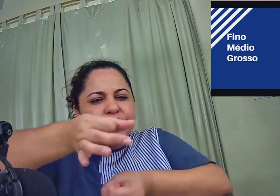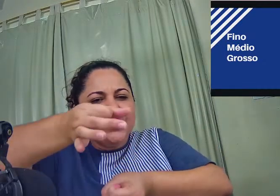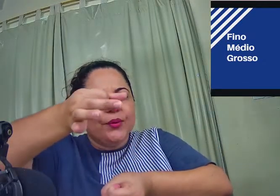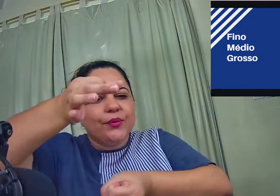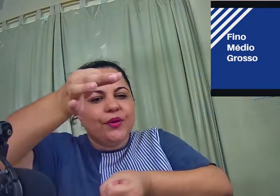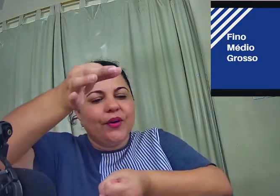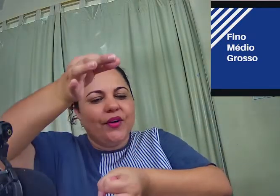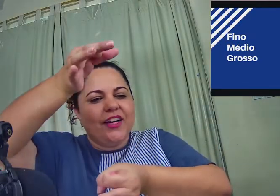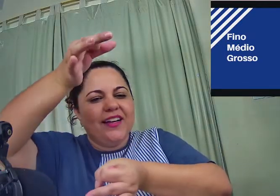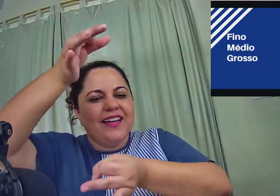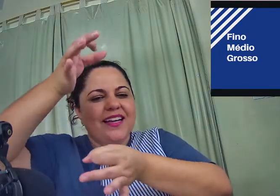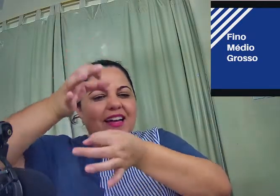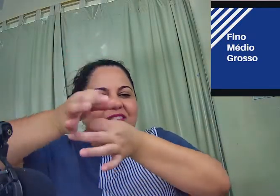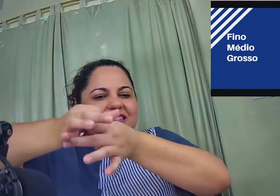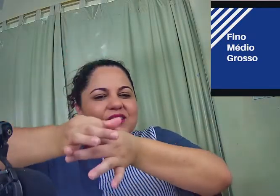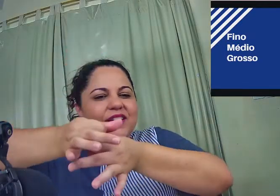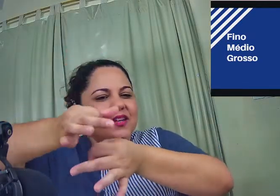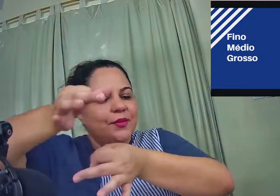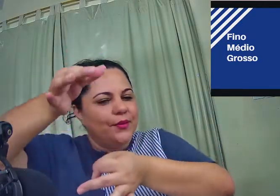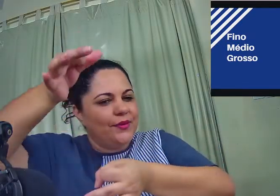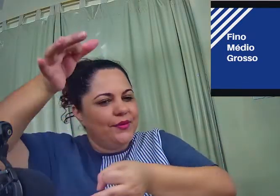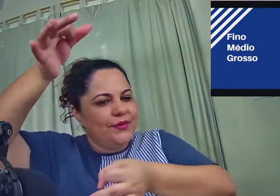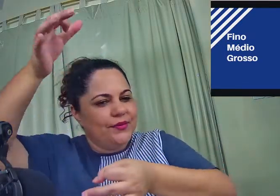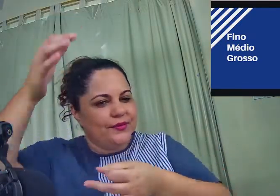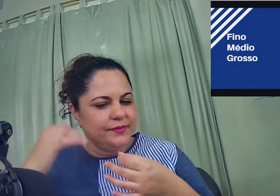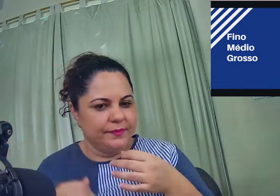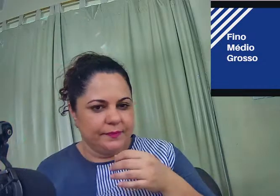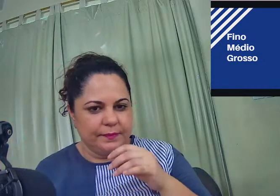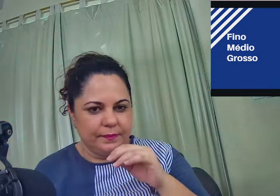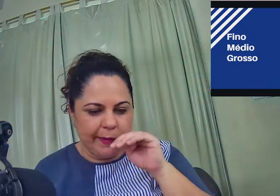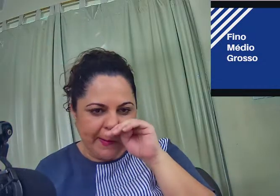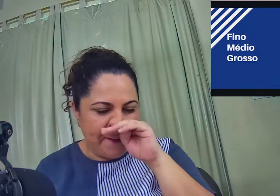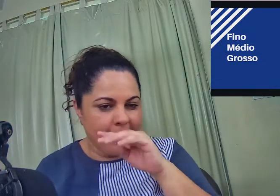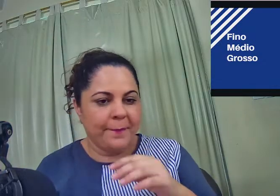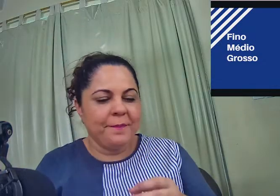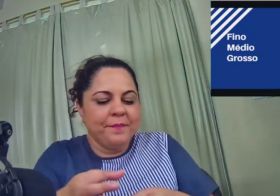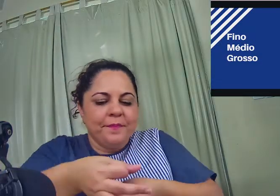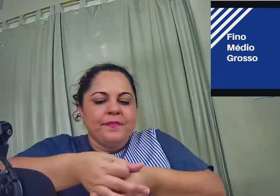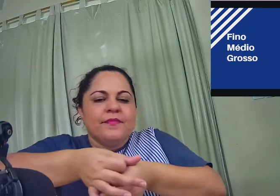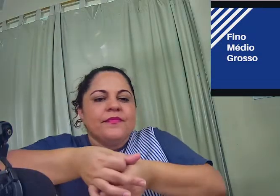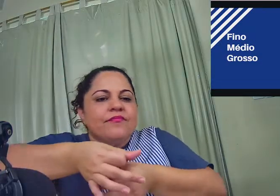Fininho, ó. Ó o classificador. Tá?